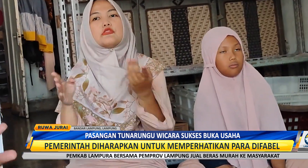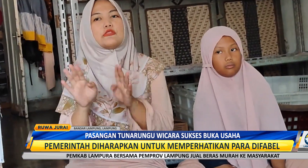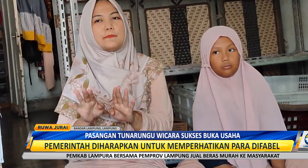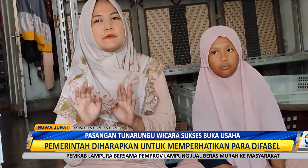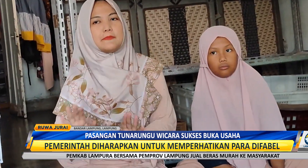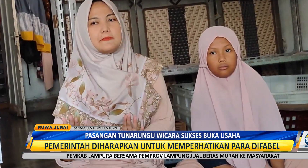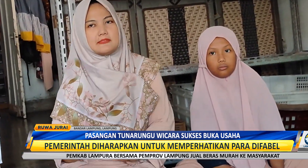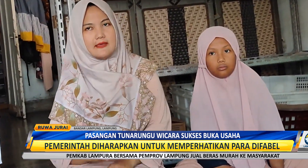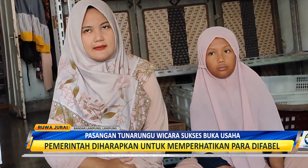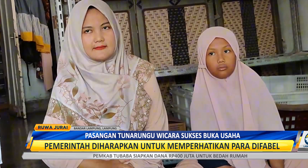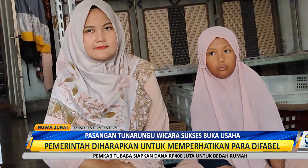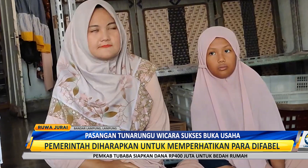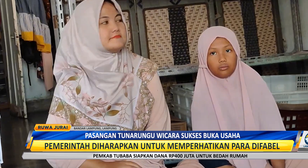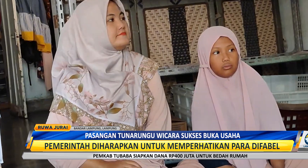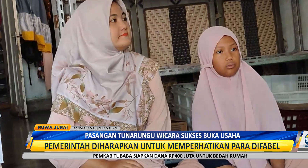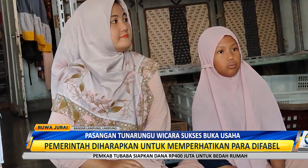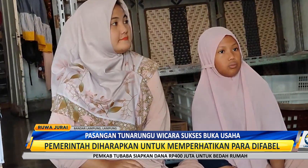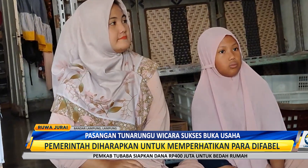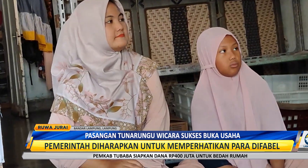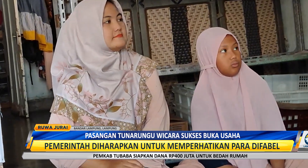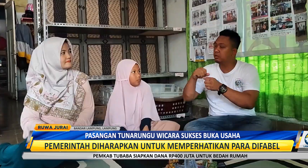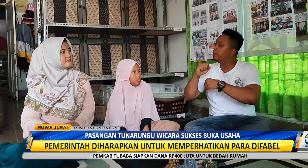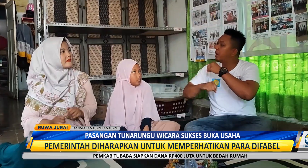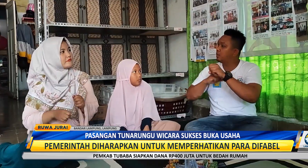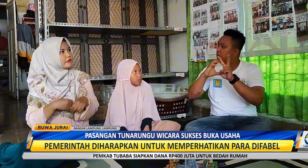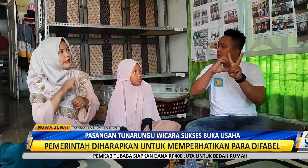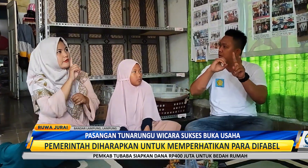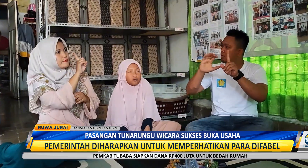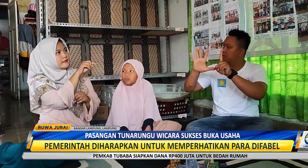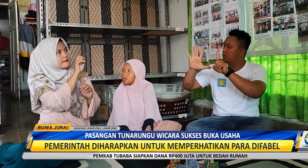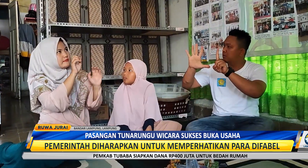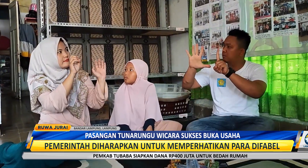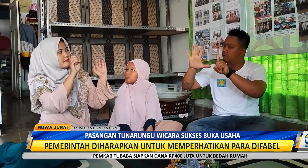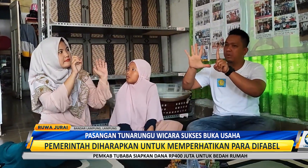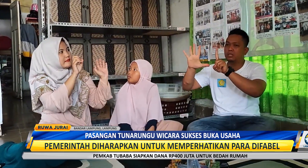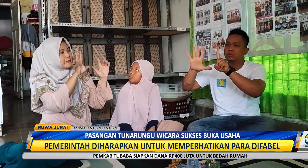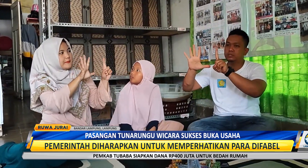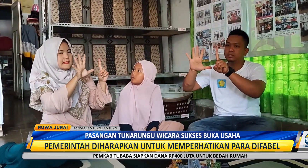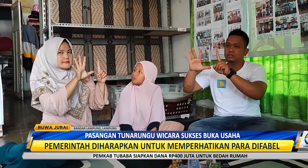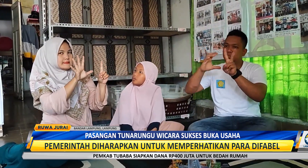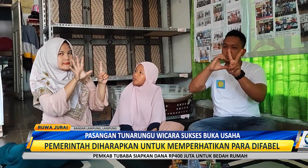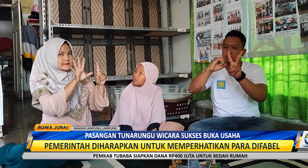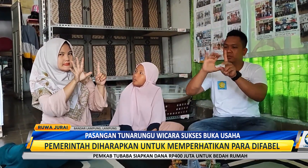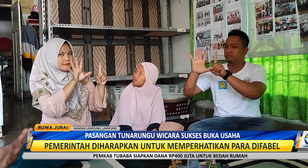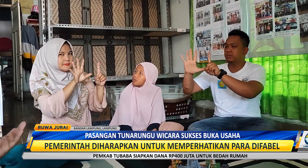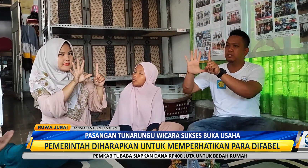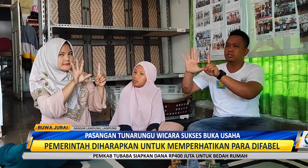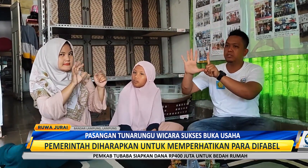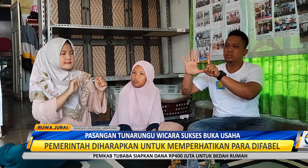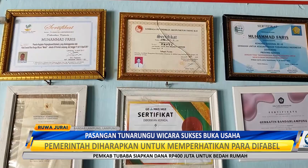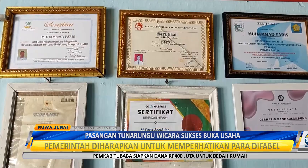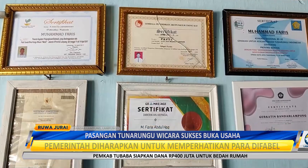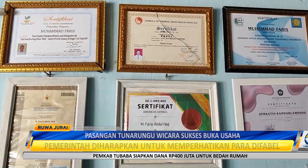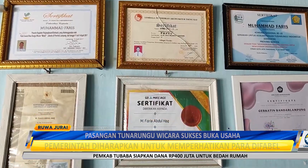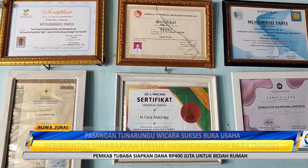sama seperti bisa mendapatkan pekerjaan fasilitas umum yang ramah diabel pelatihan dan lainnya dari Bandar Lampung